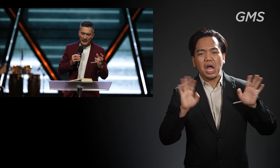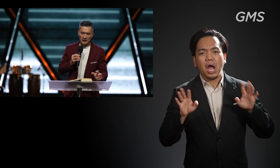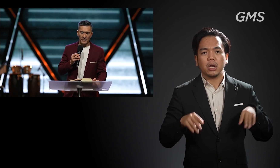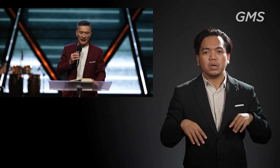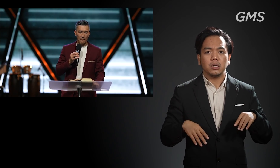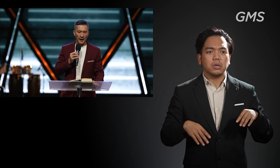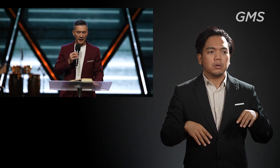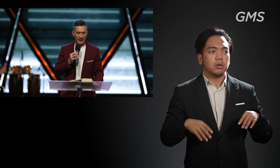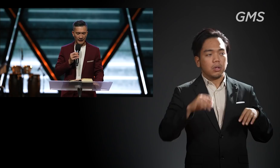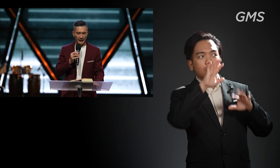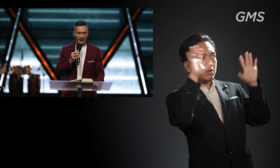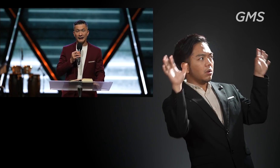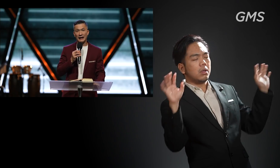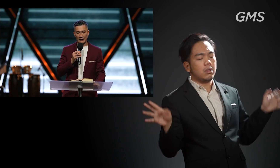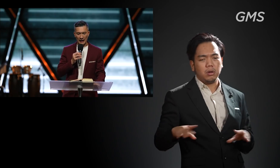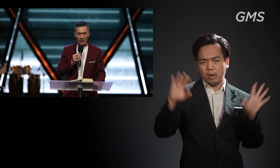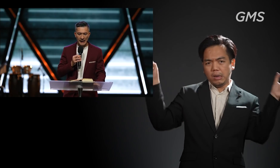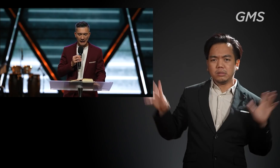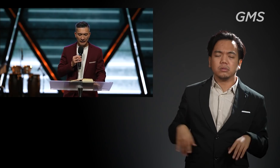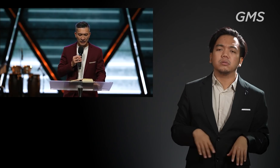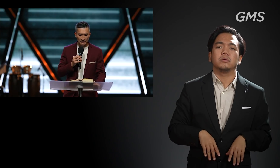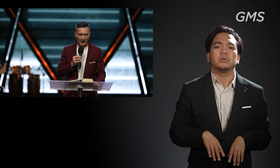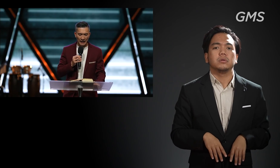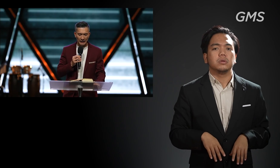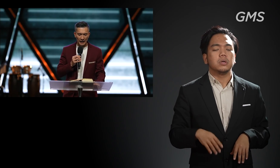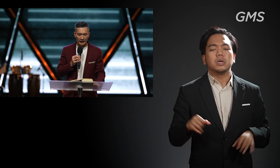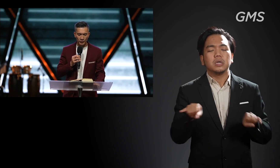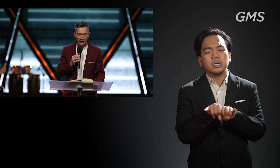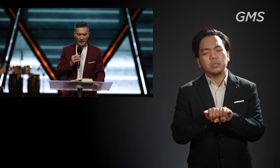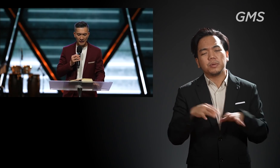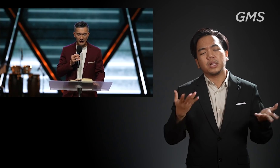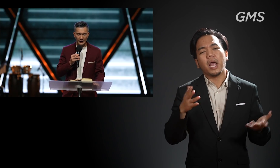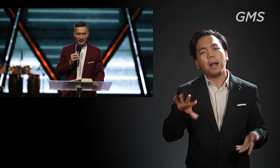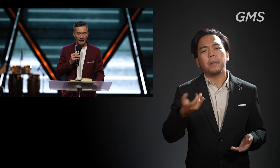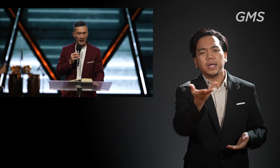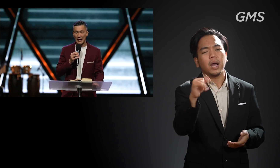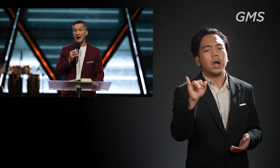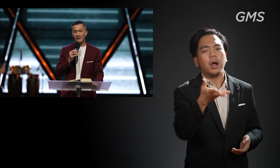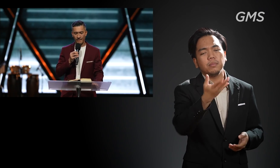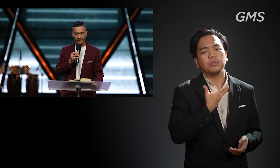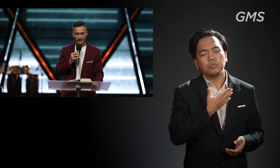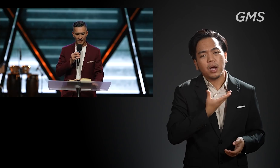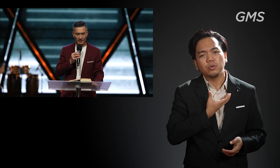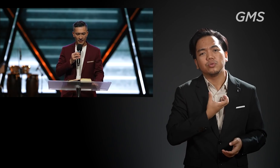Visi panen seperti apa yang kita inginkan? Lalu ayat 9 ada lagi bunyinya sedikit dan banyak.